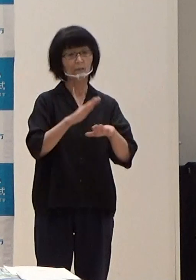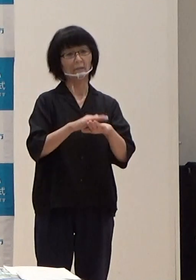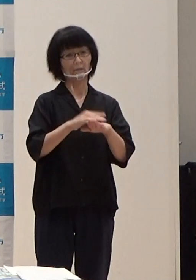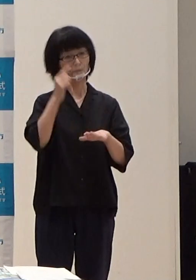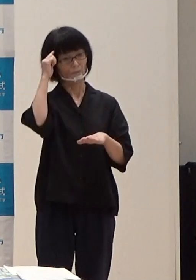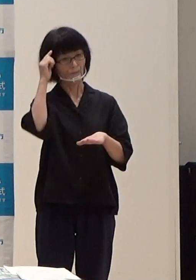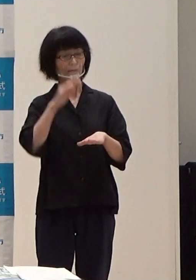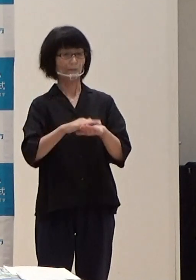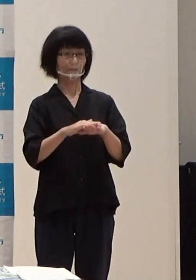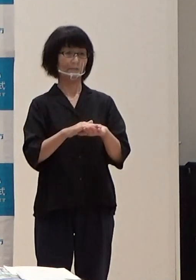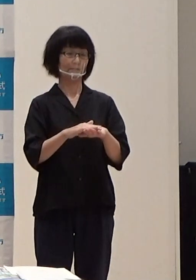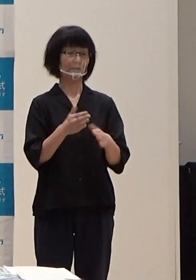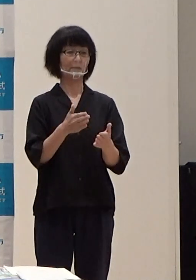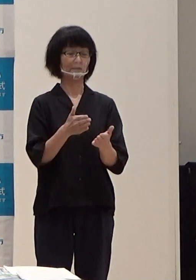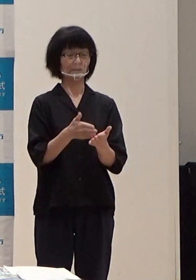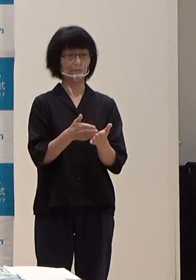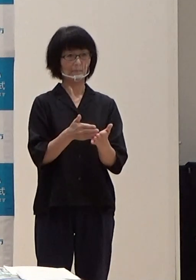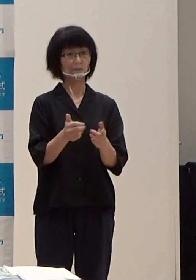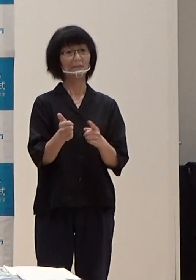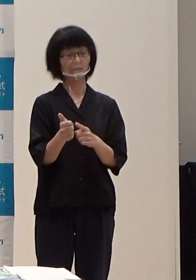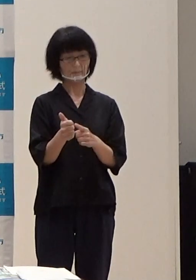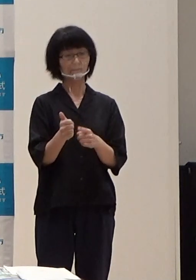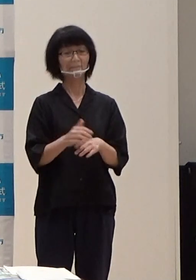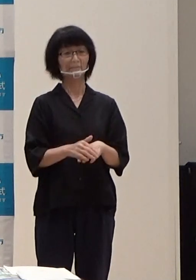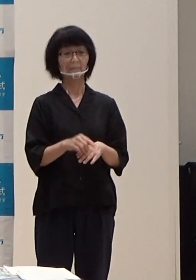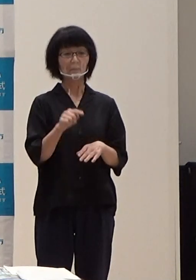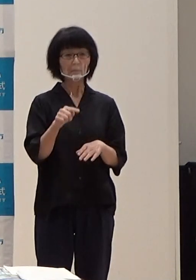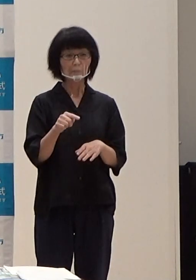ことでございまして、そのお言葉を借りましてですね、俯瞰型の